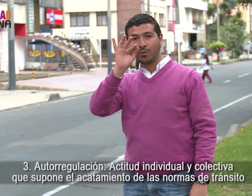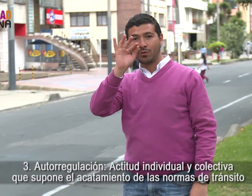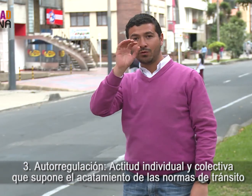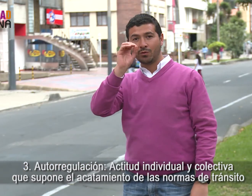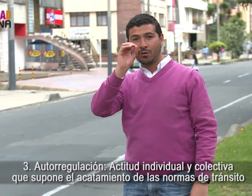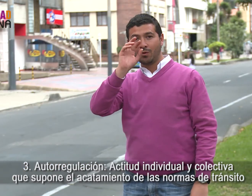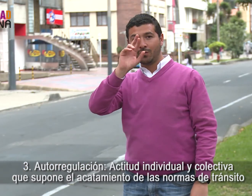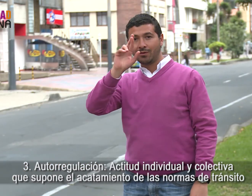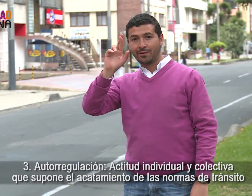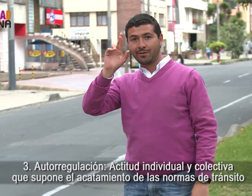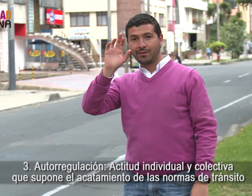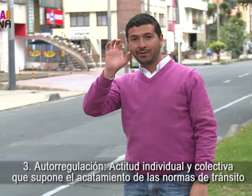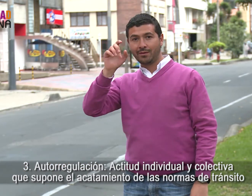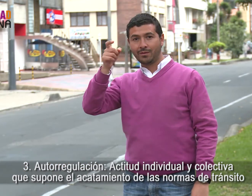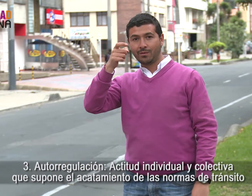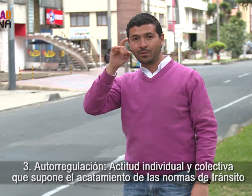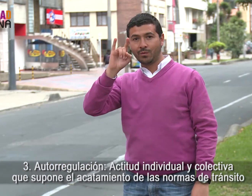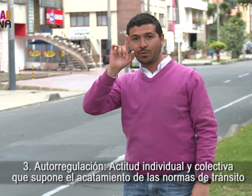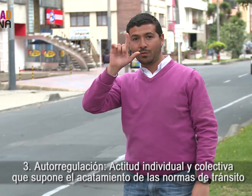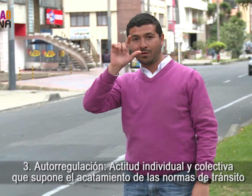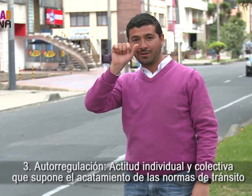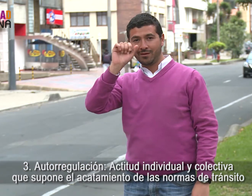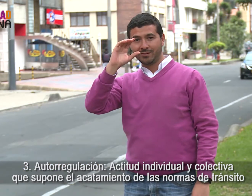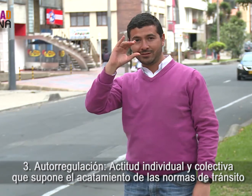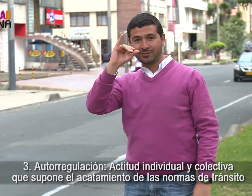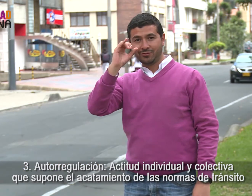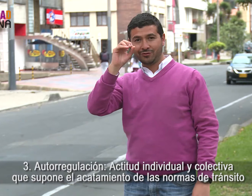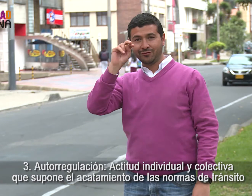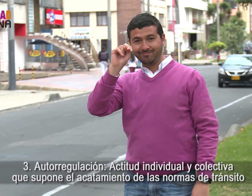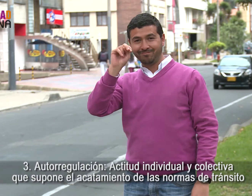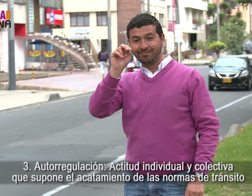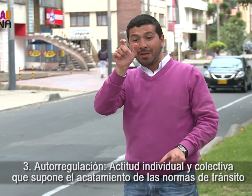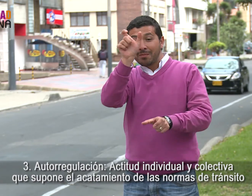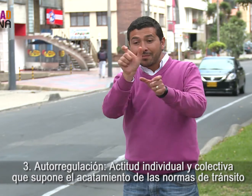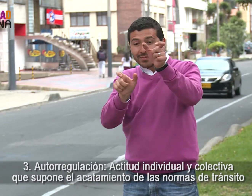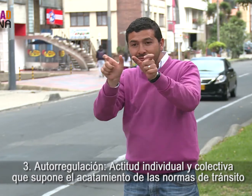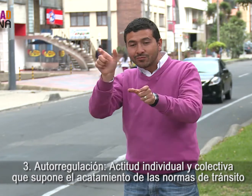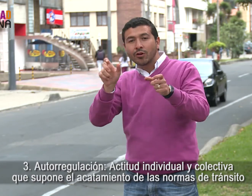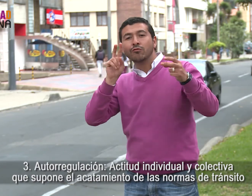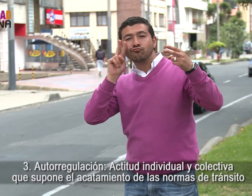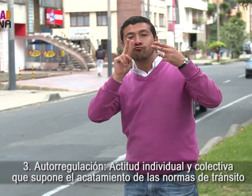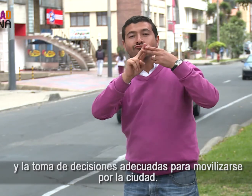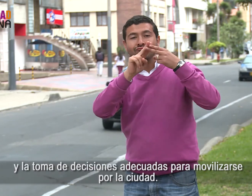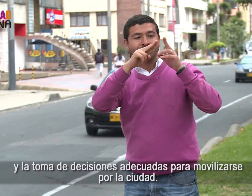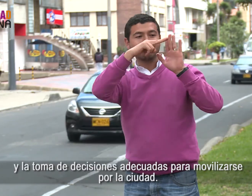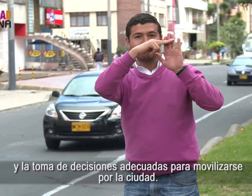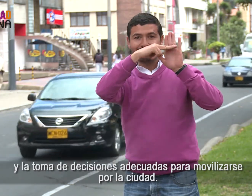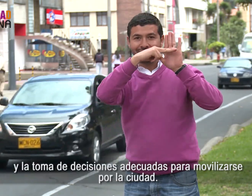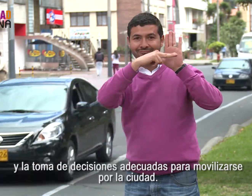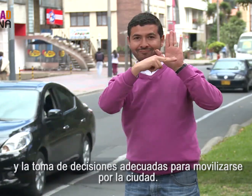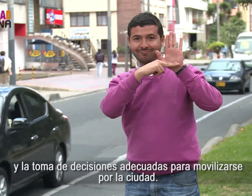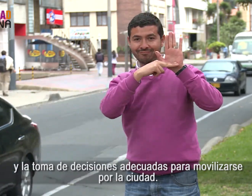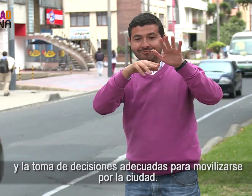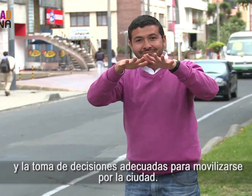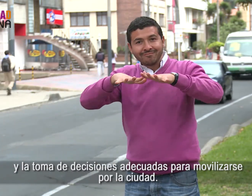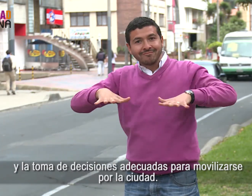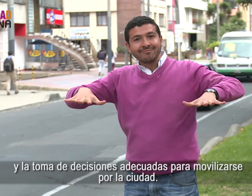Autorregulación, actitud individual y colectiva que supone el acatamiento de las normas de tránsito y la toma de decisiones adecuadas